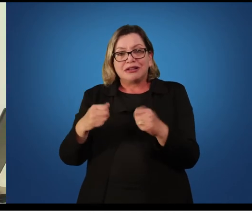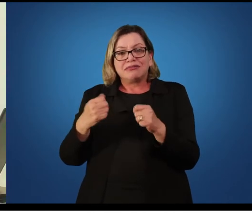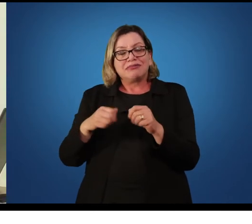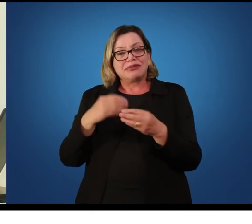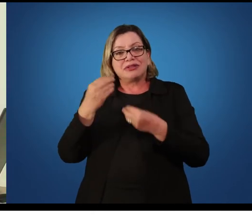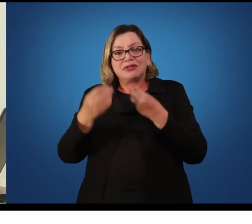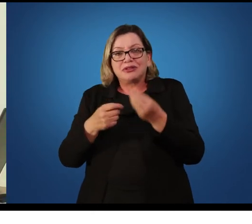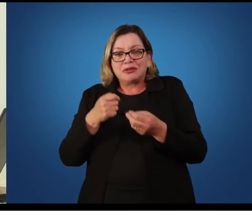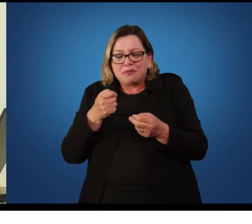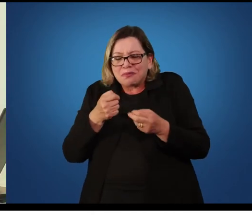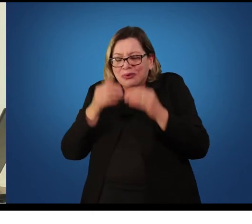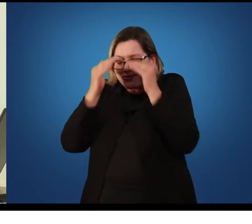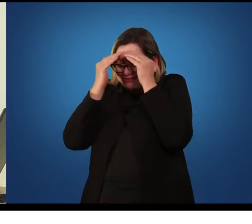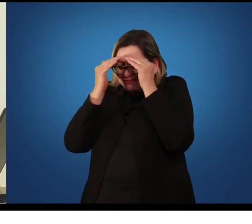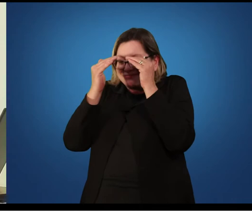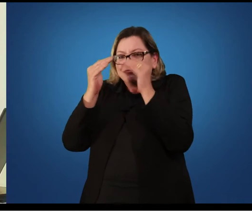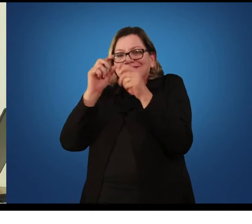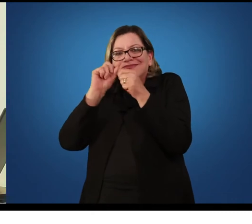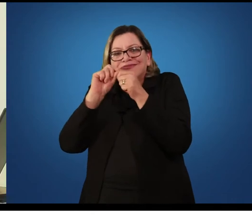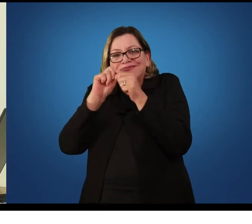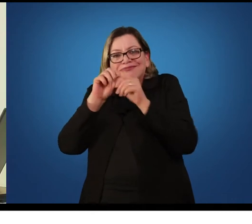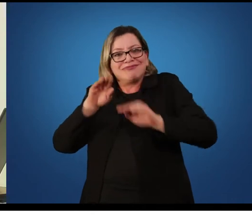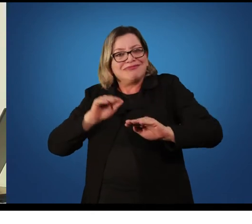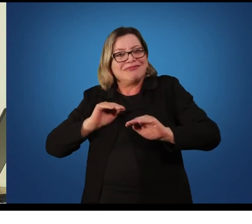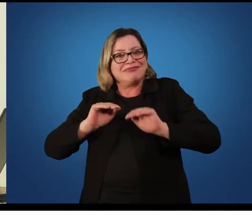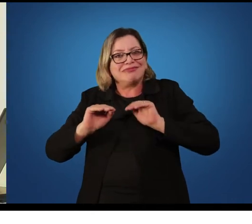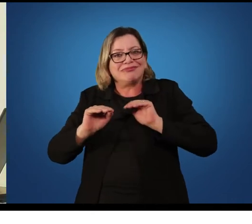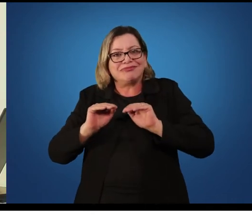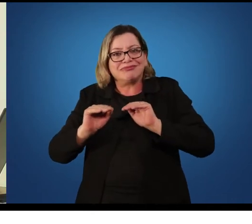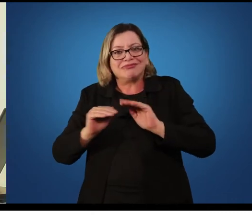de pouca atenção para a execução da tarefa.